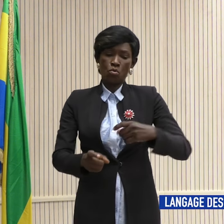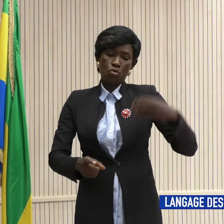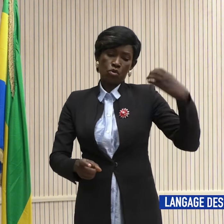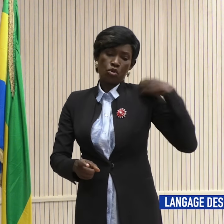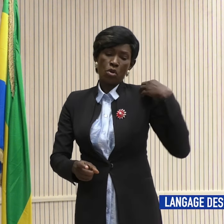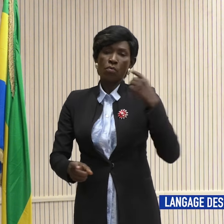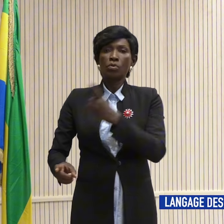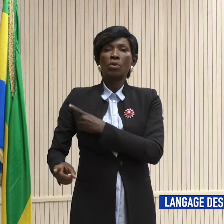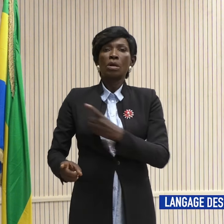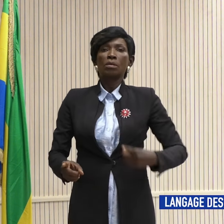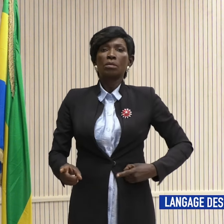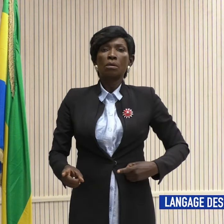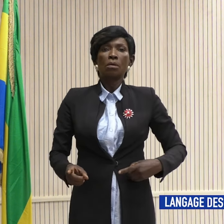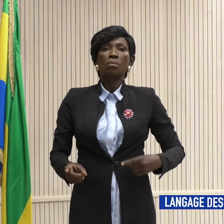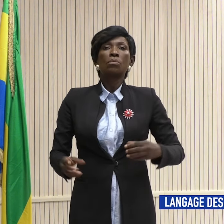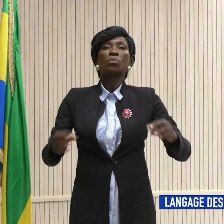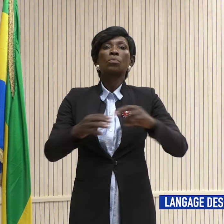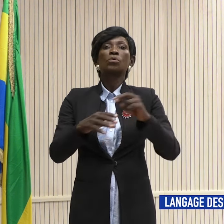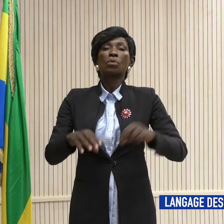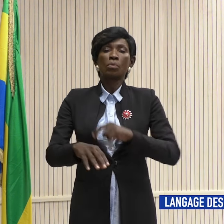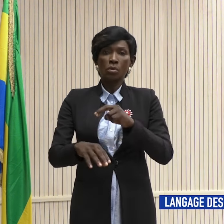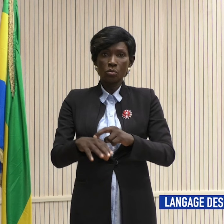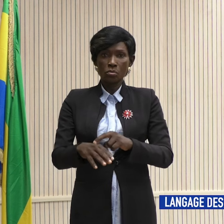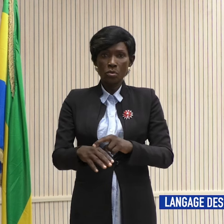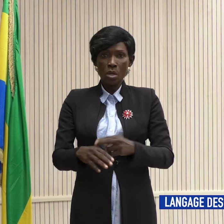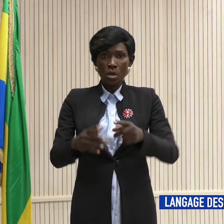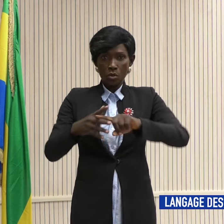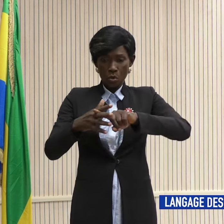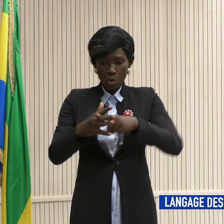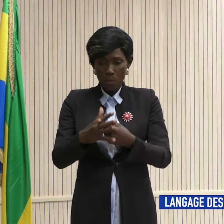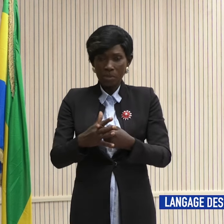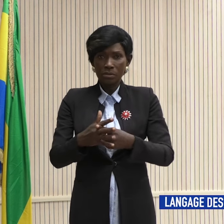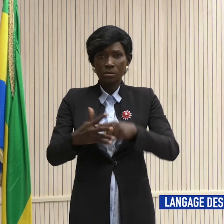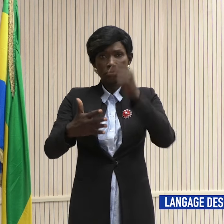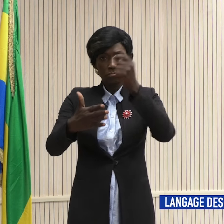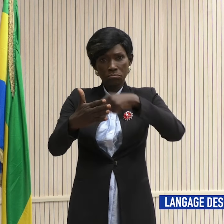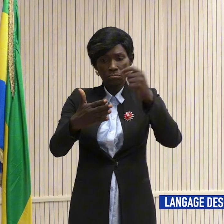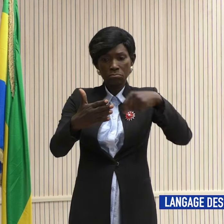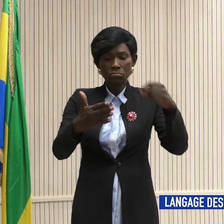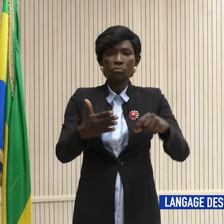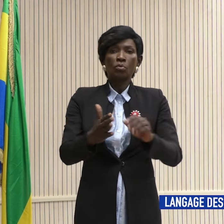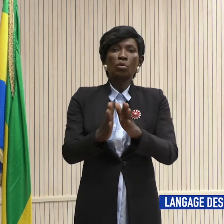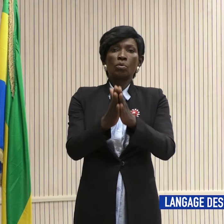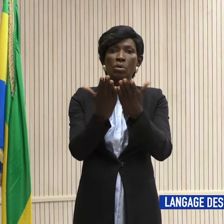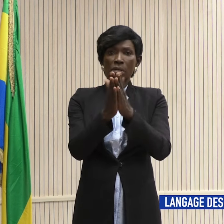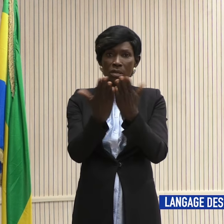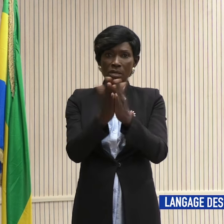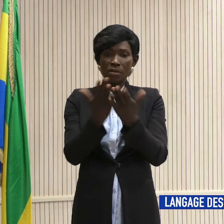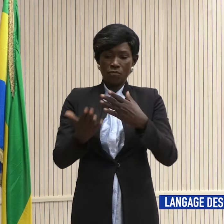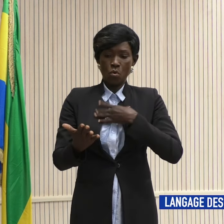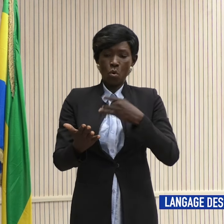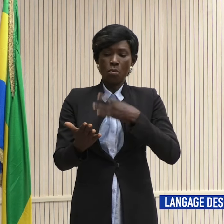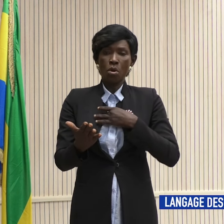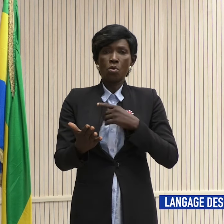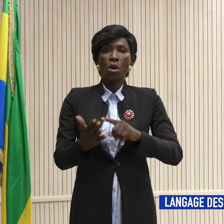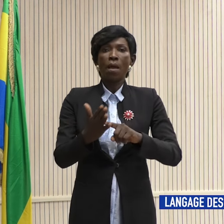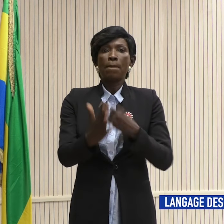nationale d'Alor ont lancé la production d'un livre blanc dont le tome 1 portait sur la